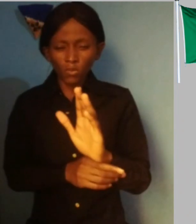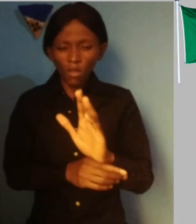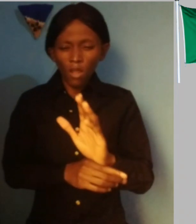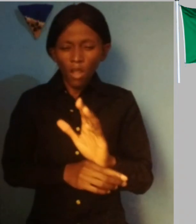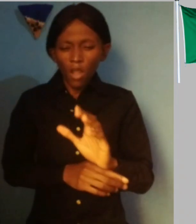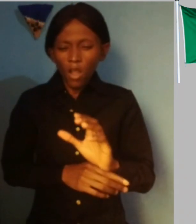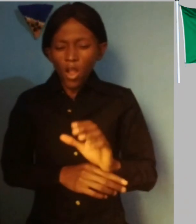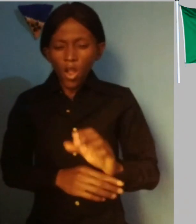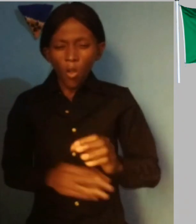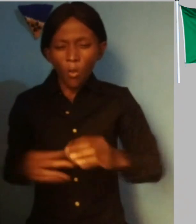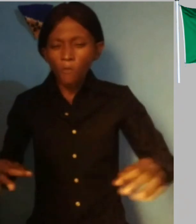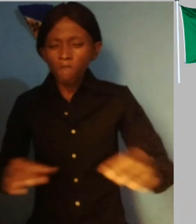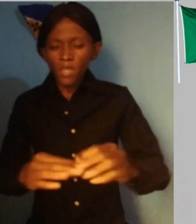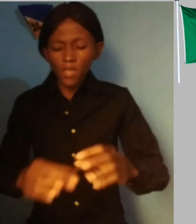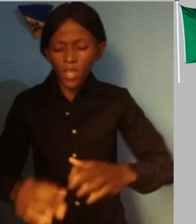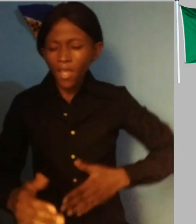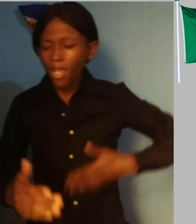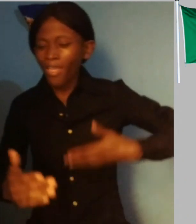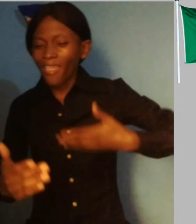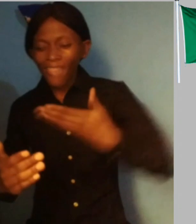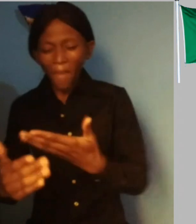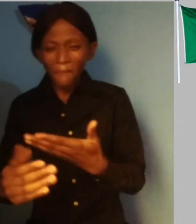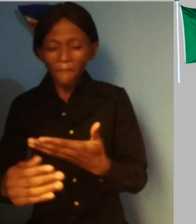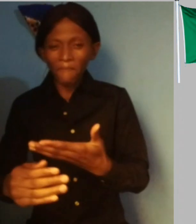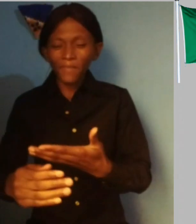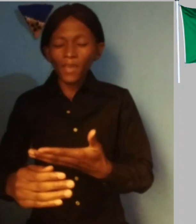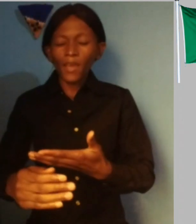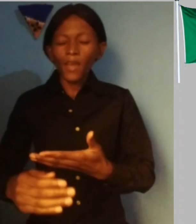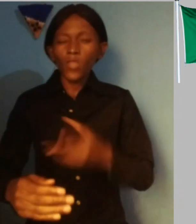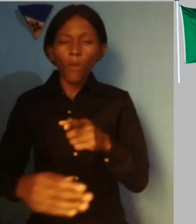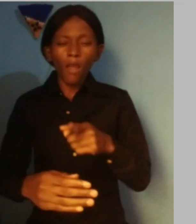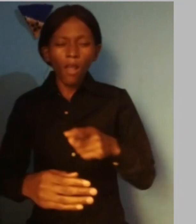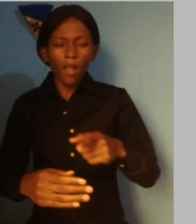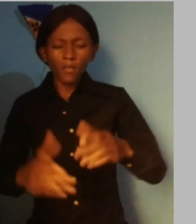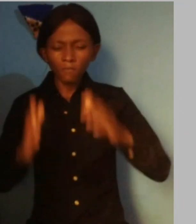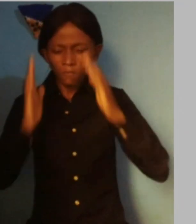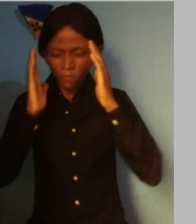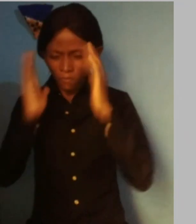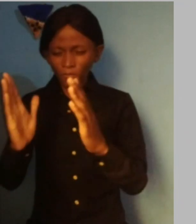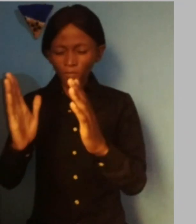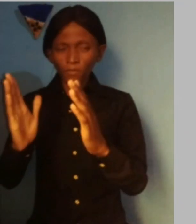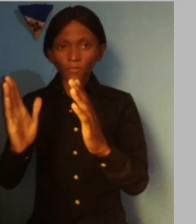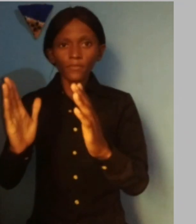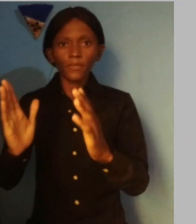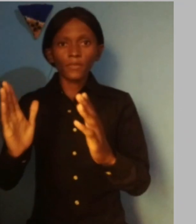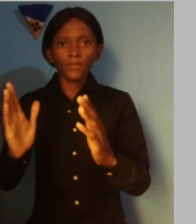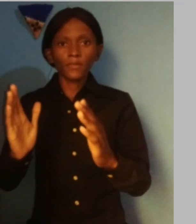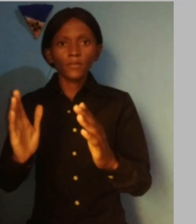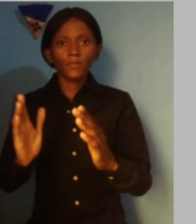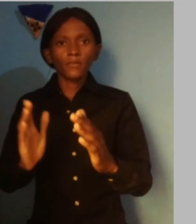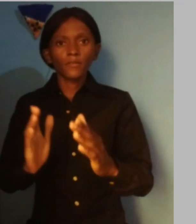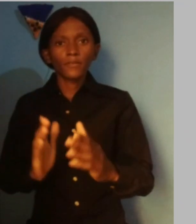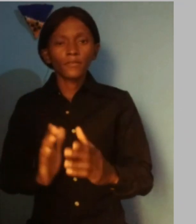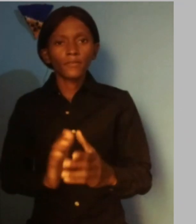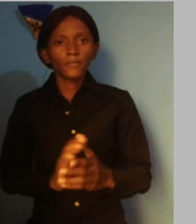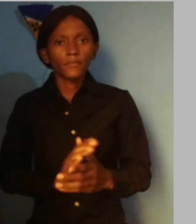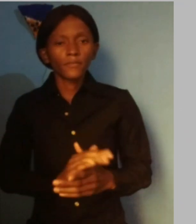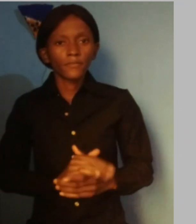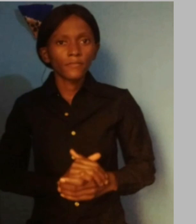pour montrer du respect, de l'amour à ces symboles. Pour montrer ce qu'ils représentent pour